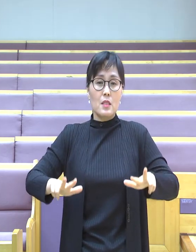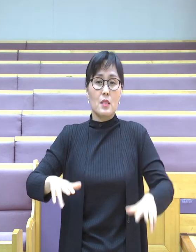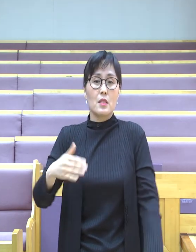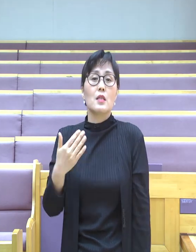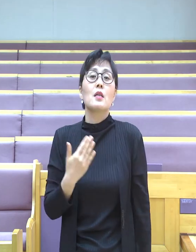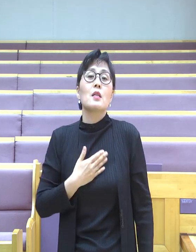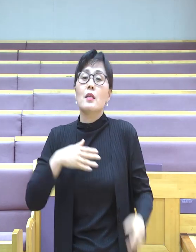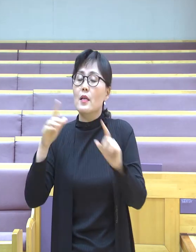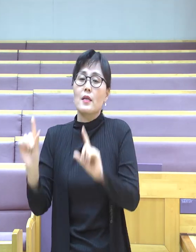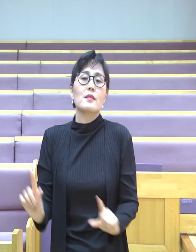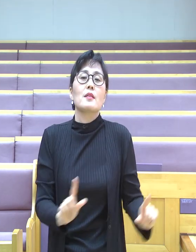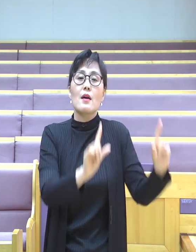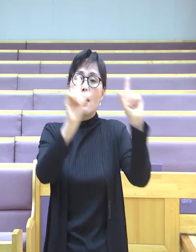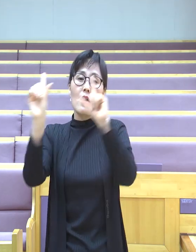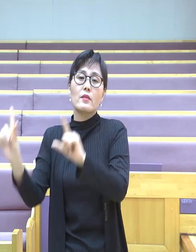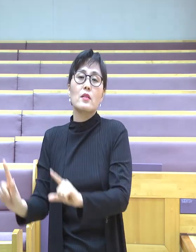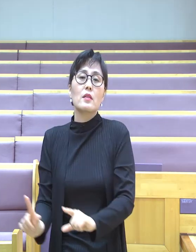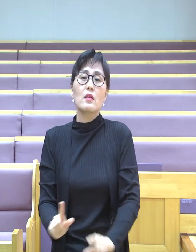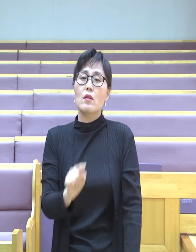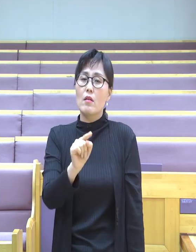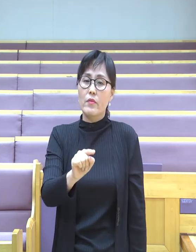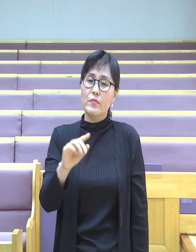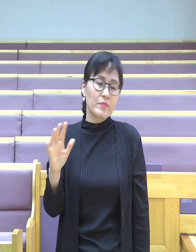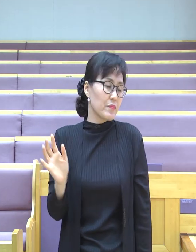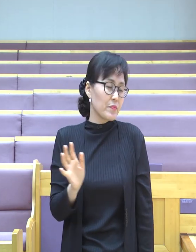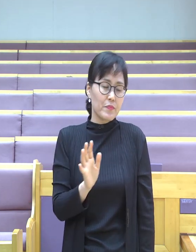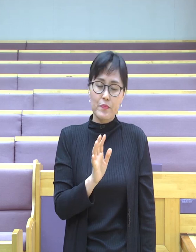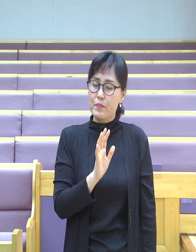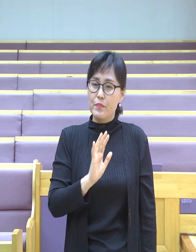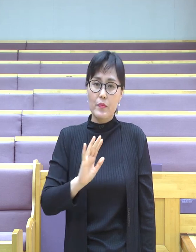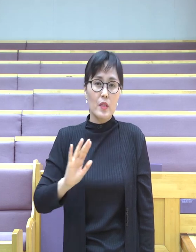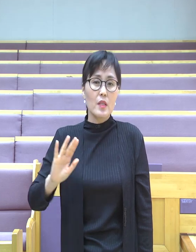이제는 내가 사는 것이